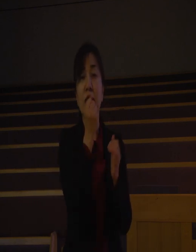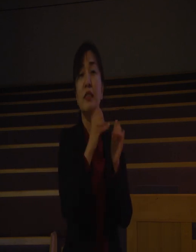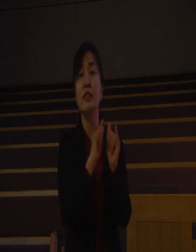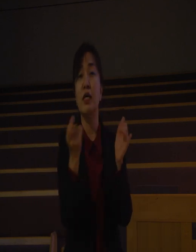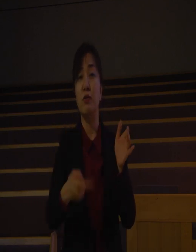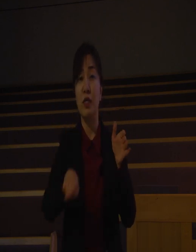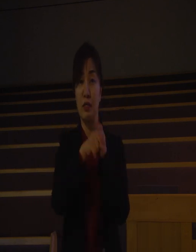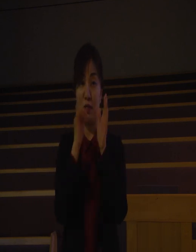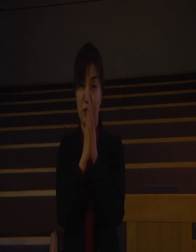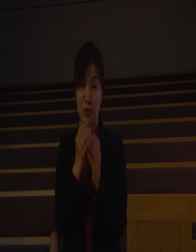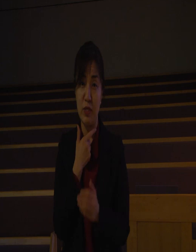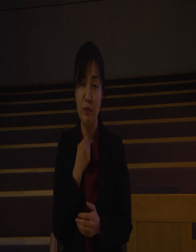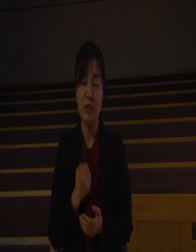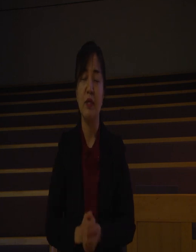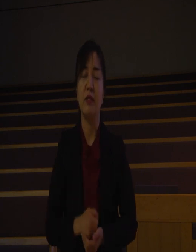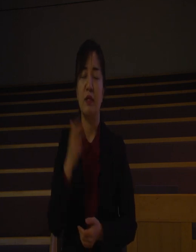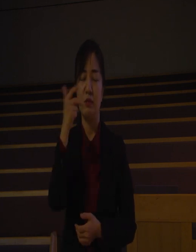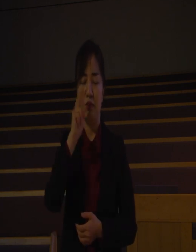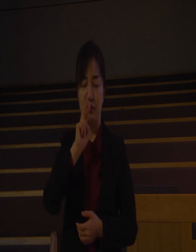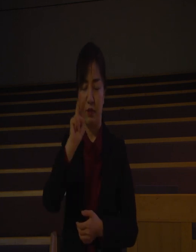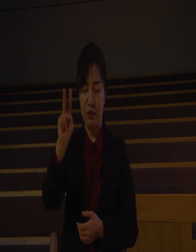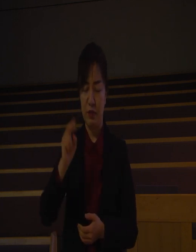있는 자들 위하여 함께 기도하며 나갑니다.